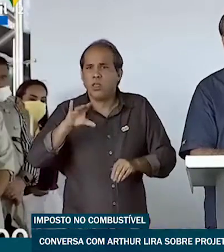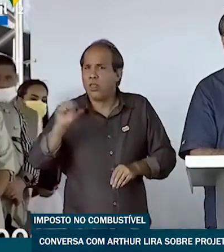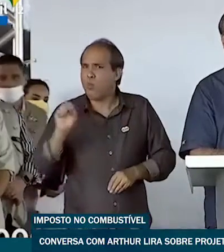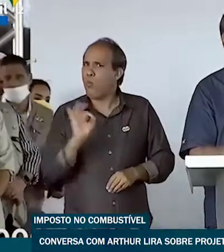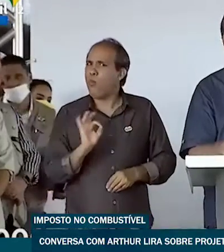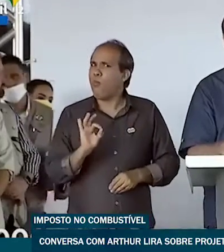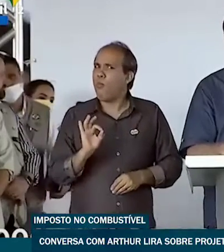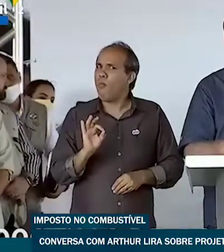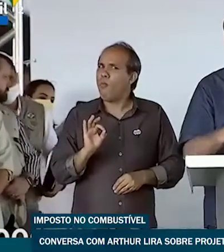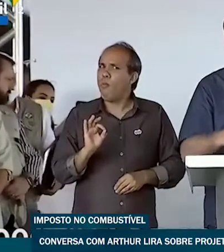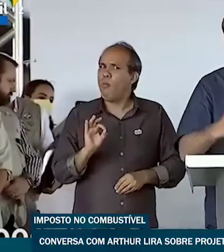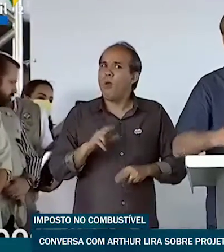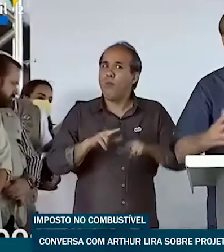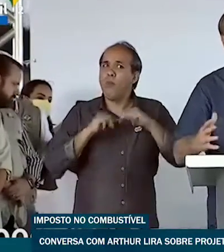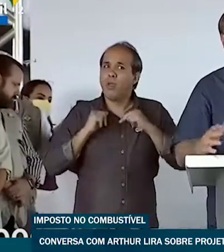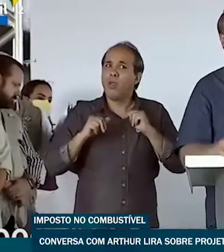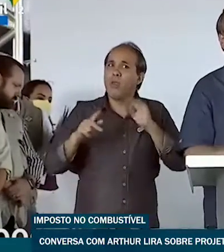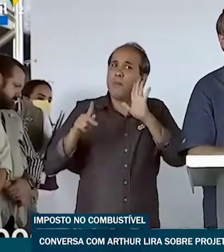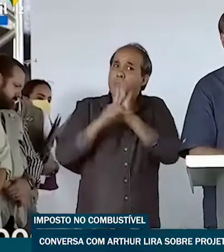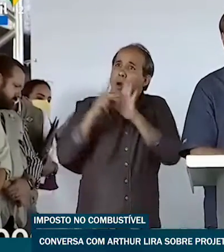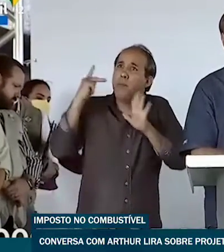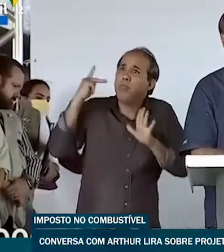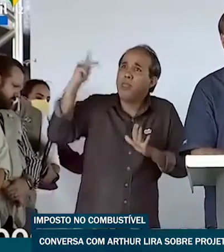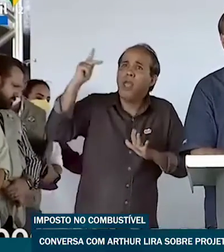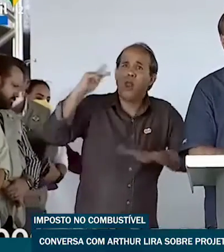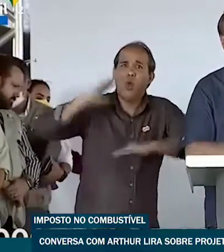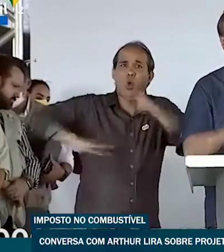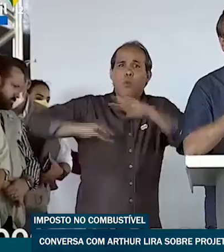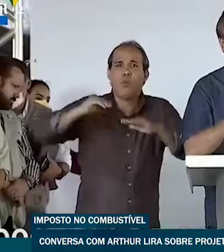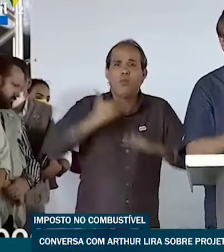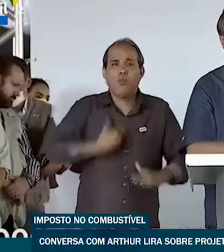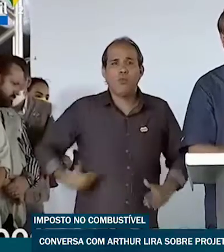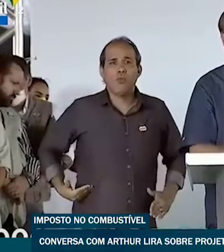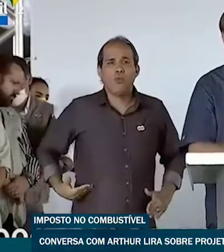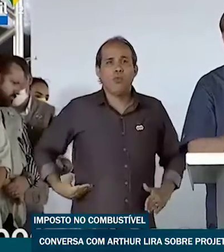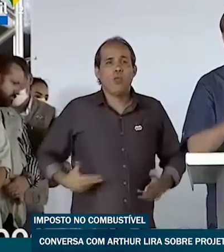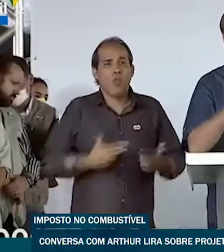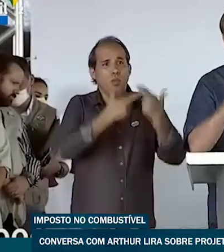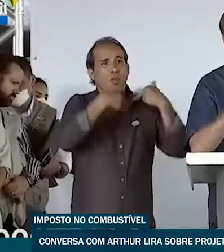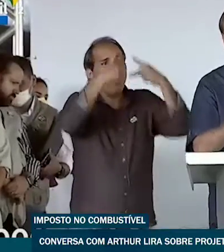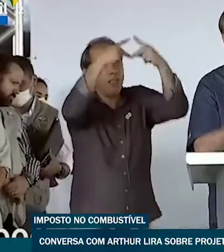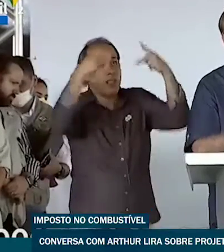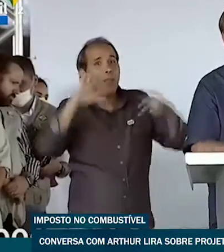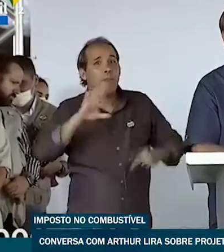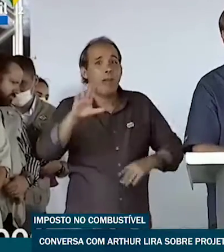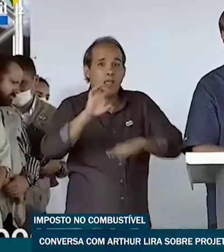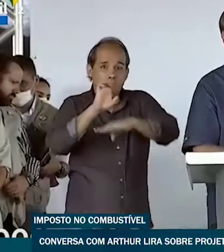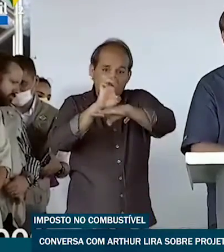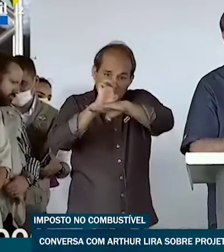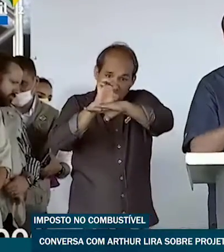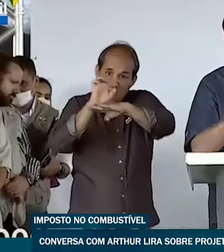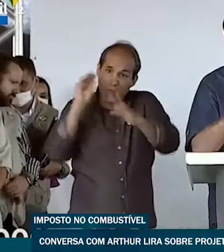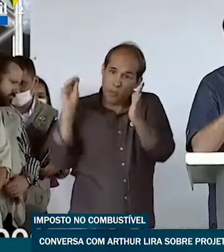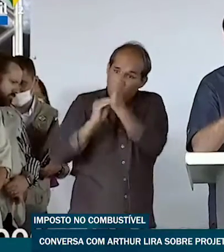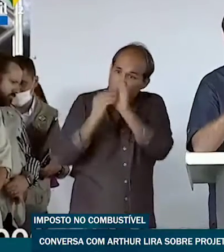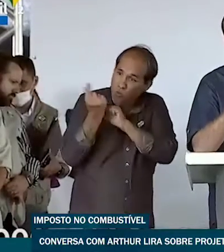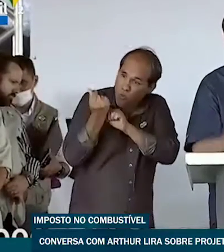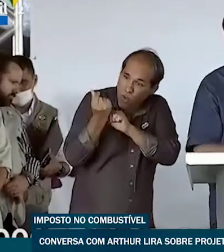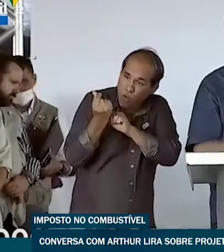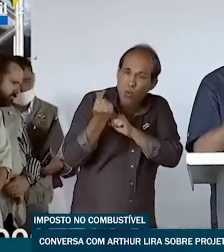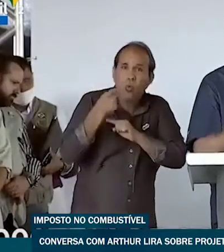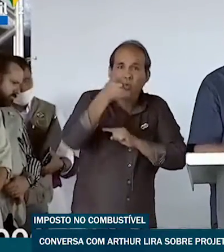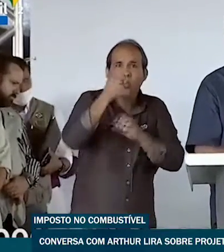ICMS. Afinal de contas, isso não é competência minha. Mas cada estado, ao fixar o valor, vocês